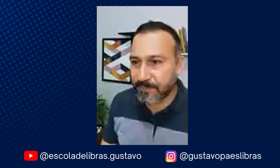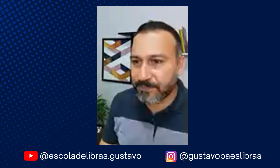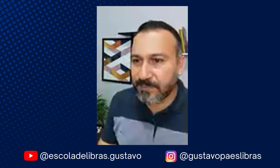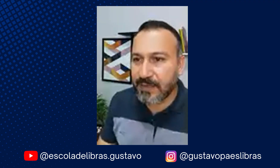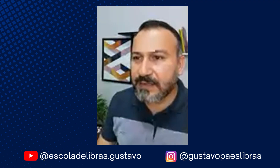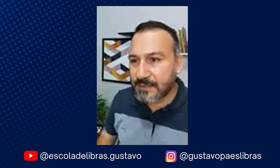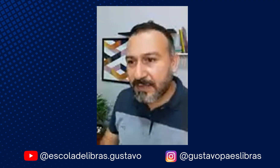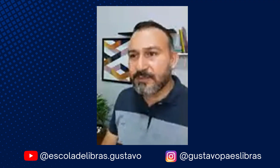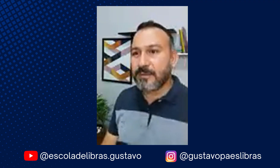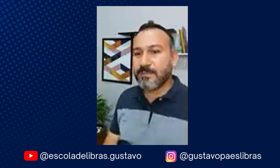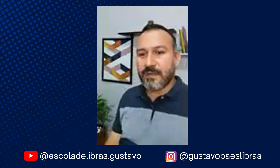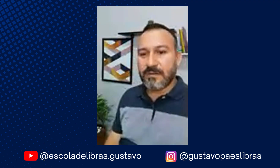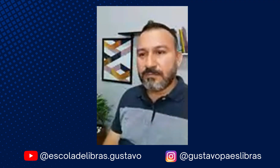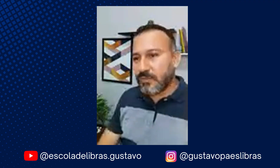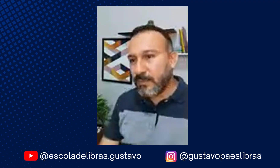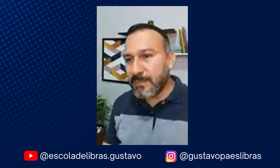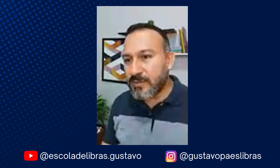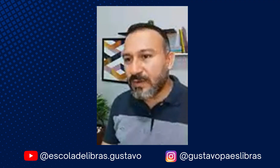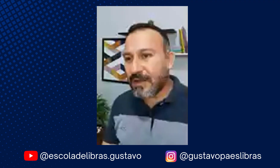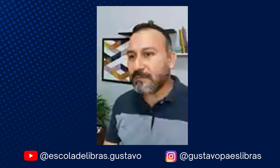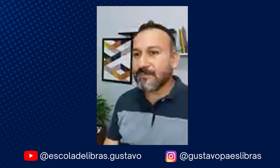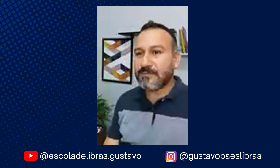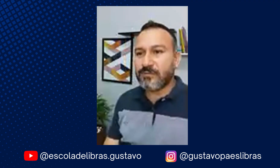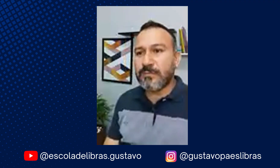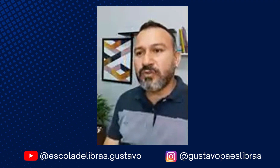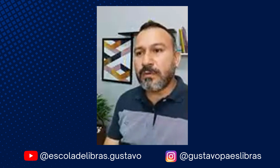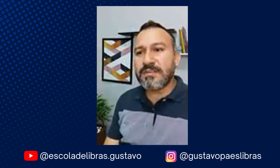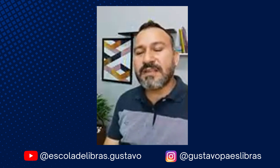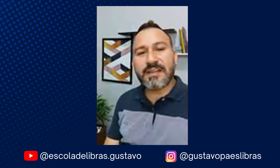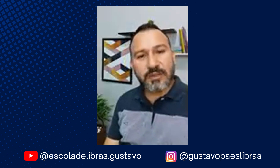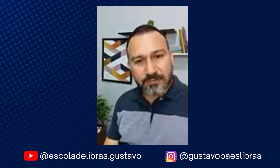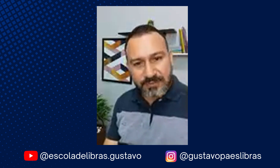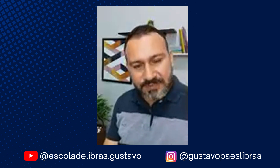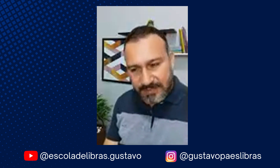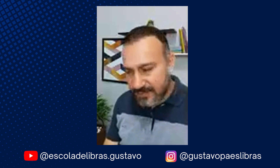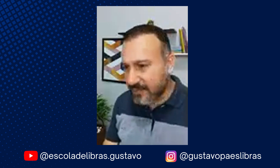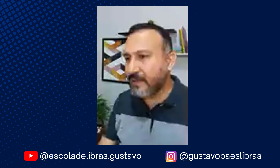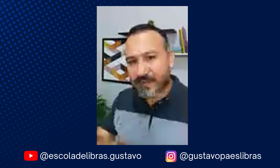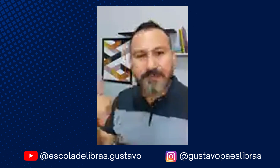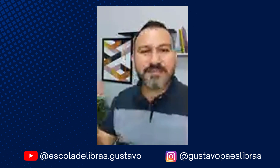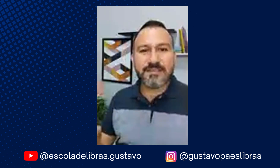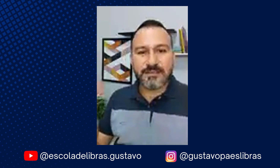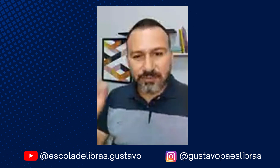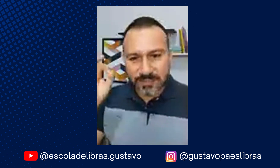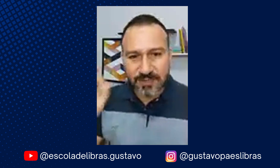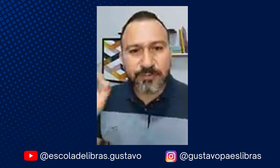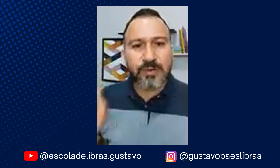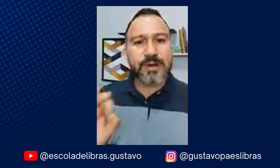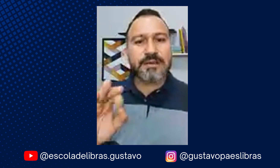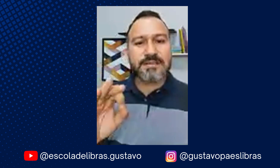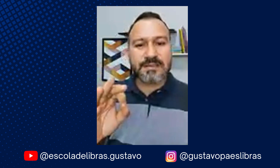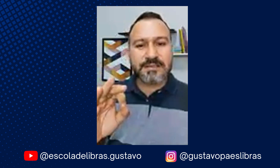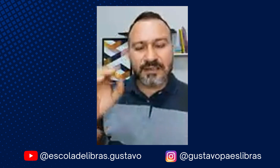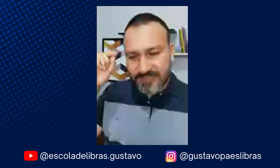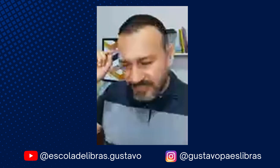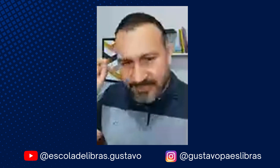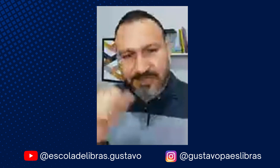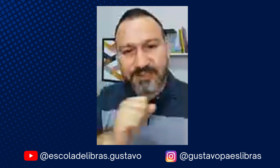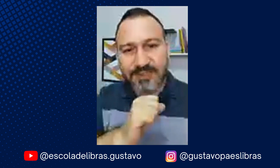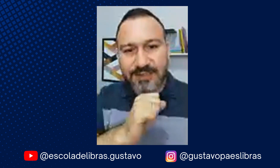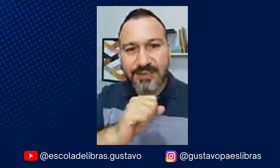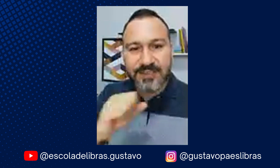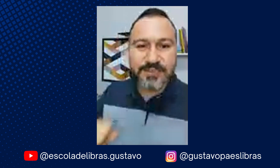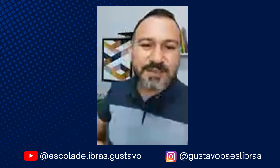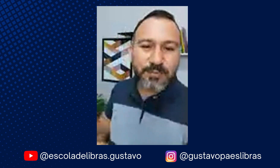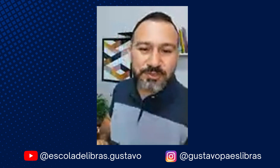sigilo, certo? Muito bem, pessoal. Foi muito bom estar aqui com vocês. Lembre-se, toda segunda, quarta e sexta a gente